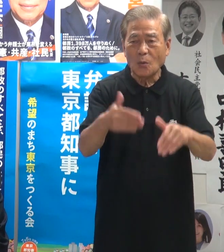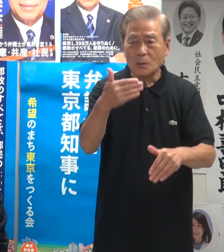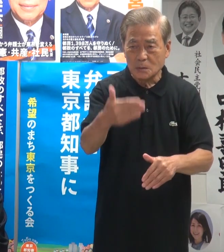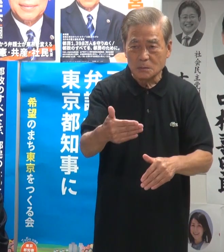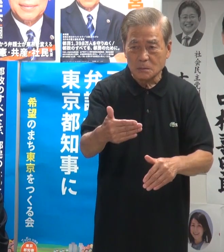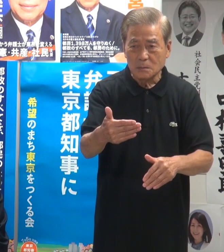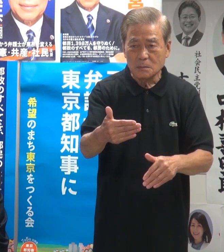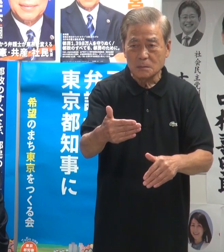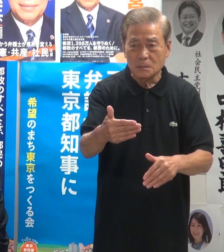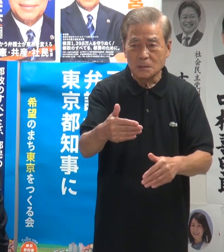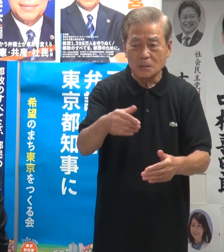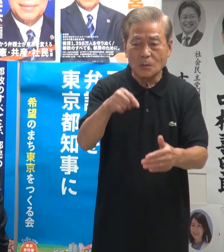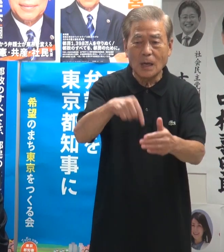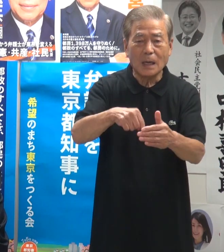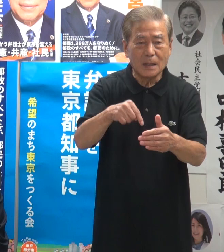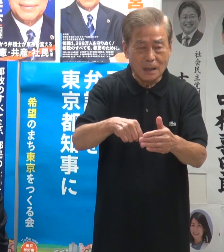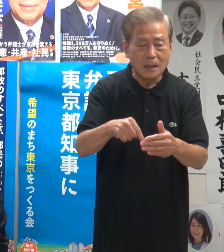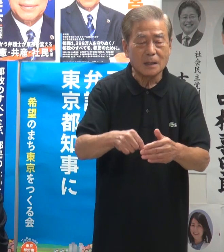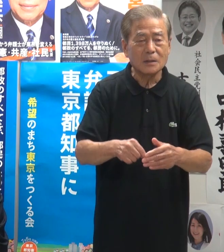憲の方がね